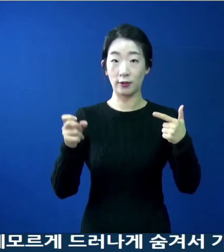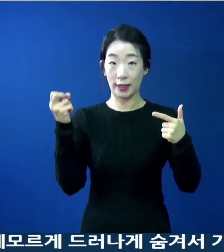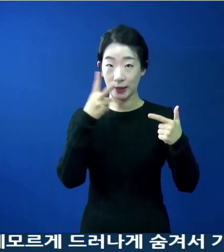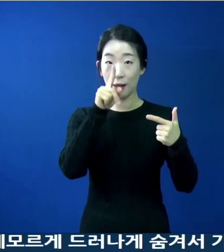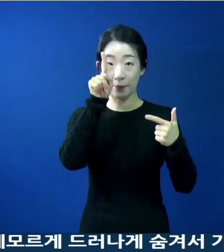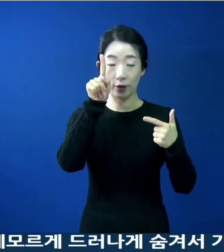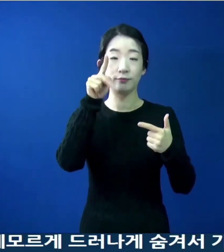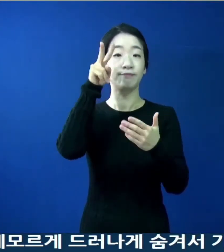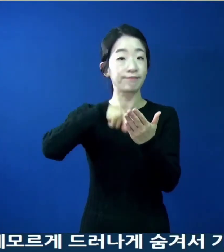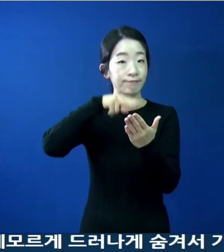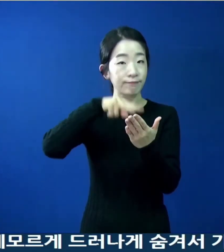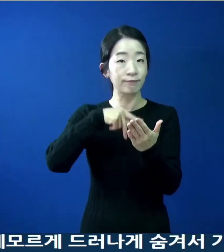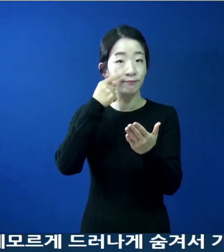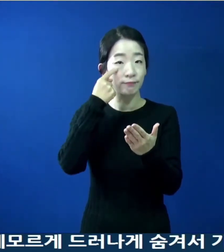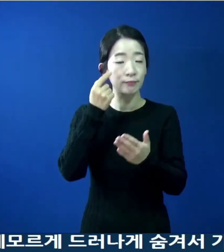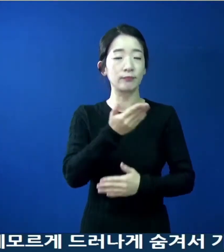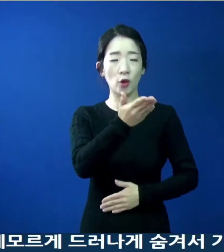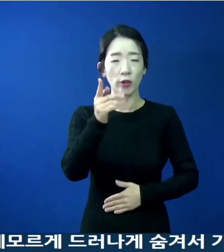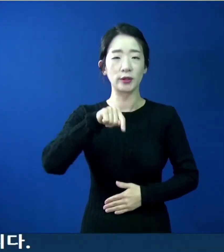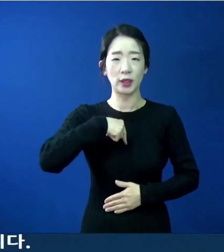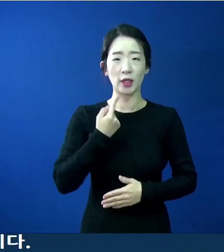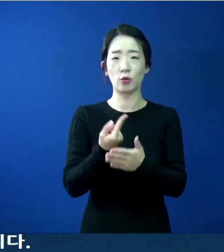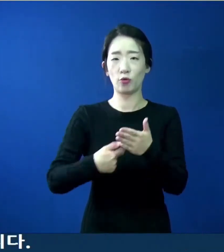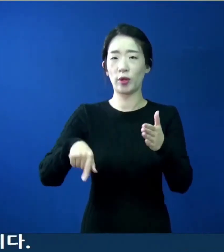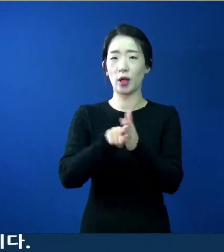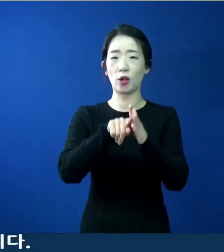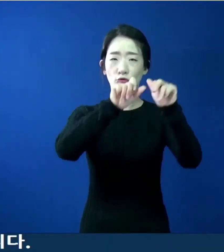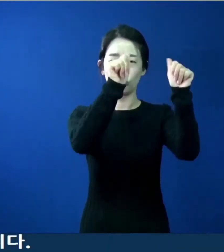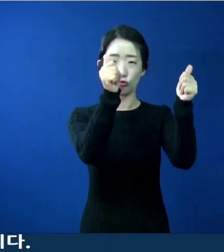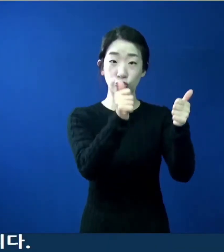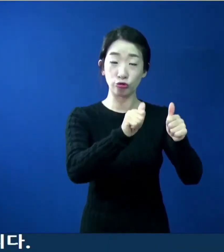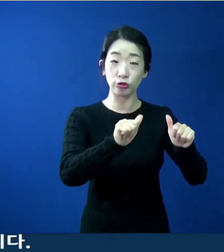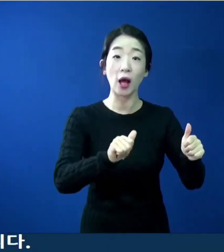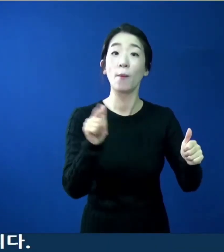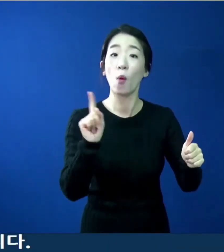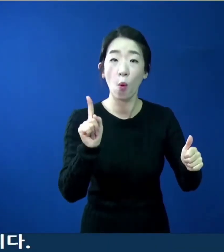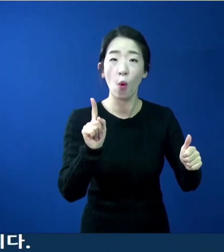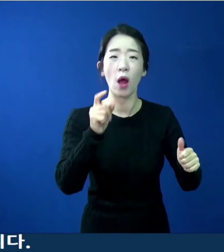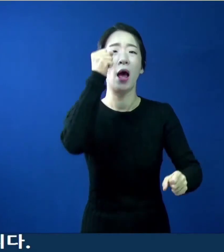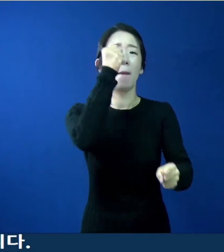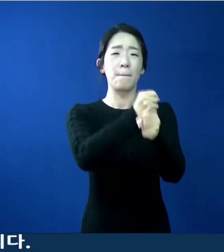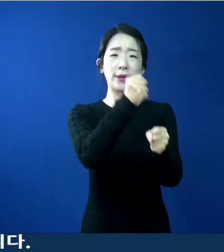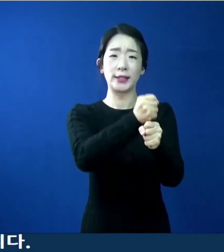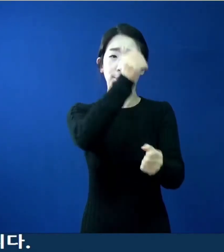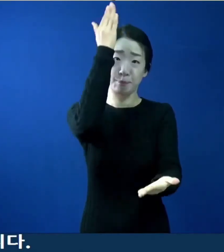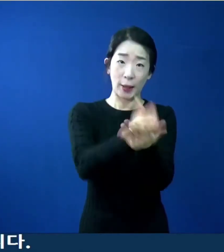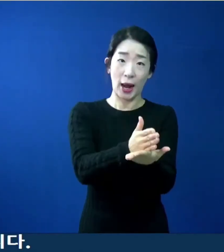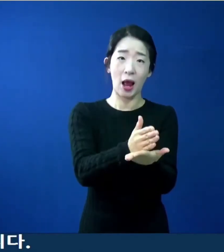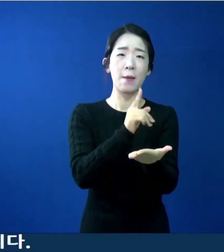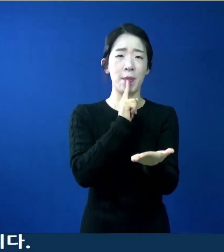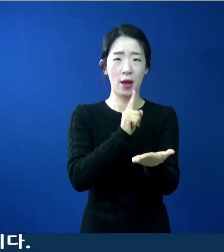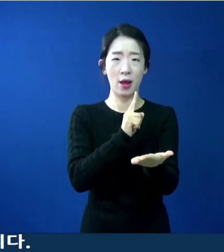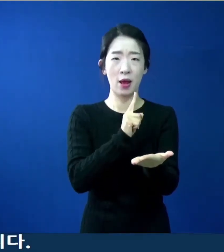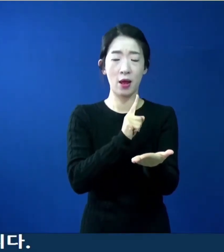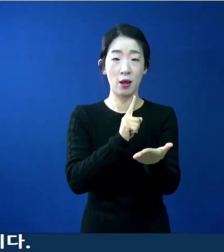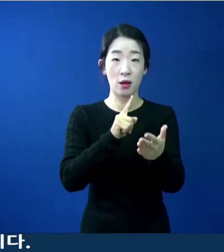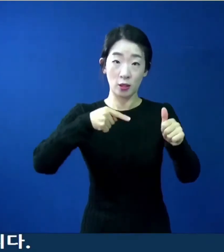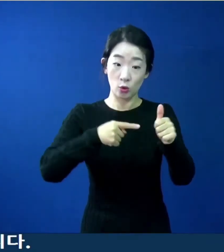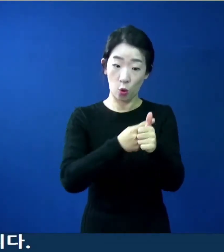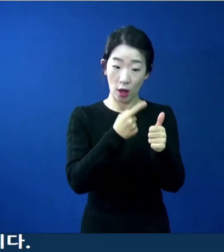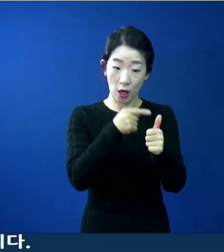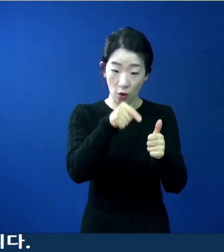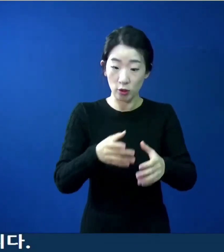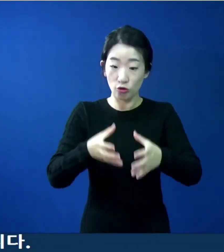주시기 바랍니다. 너희는 자기를 위하여 우상을 뭐하지 말며 만들지 말지니. 두 번째, 조각한 것이나